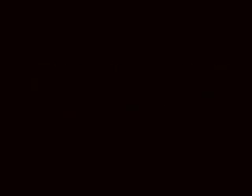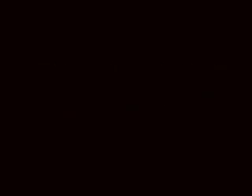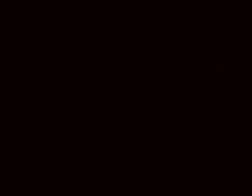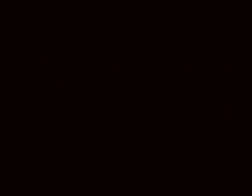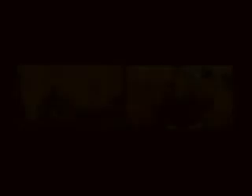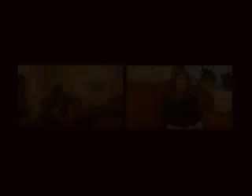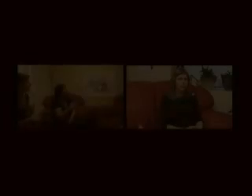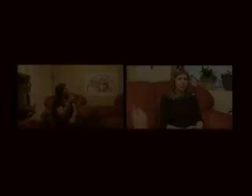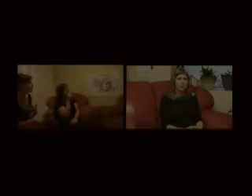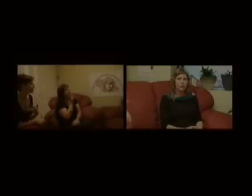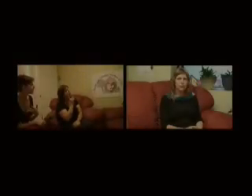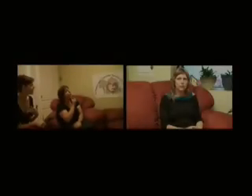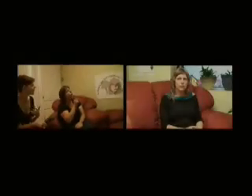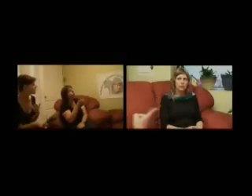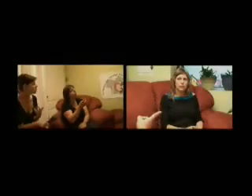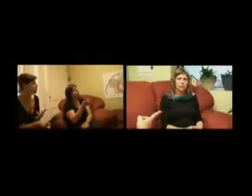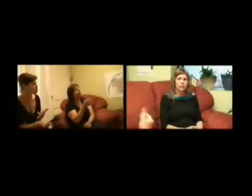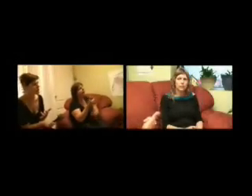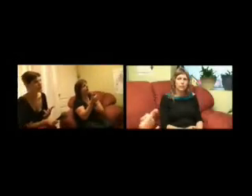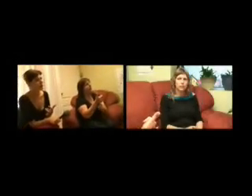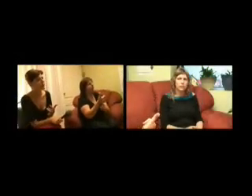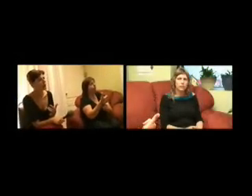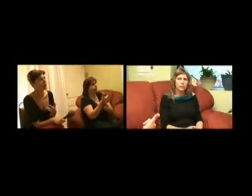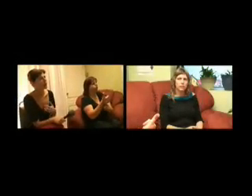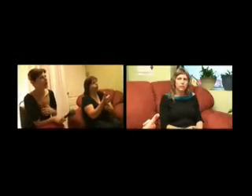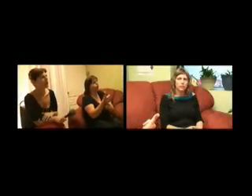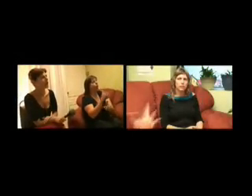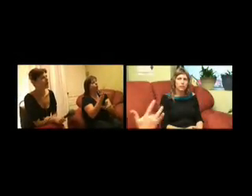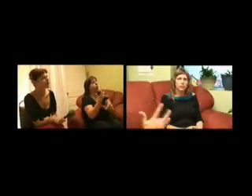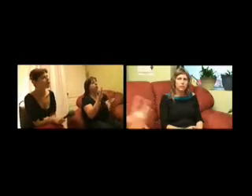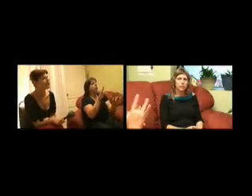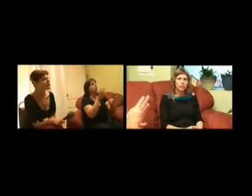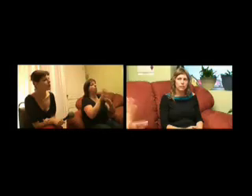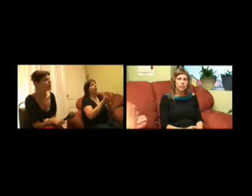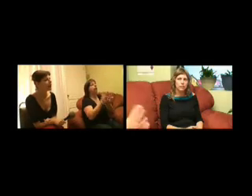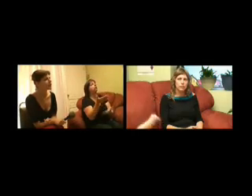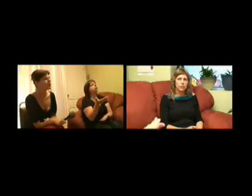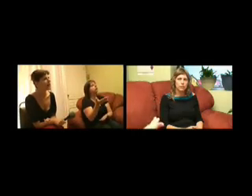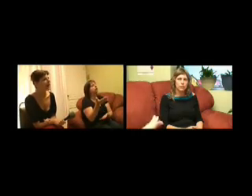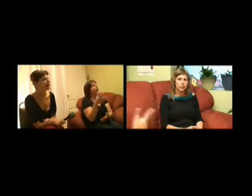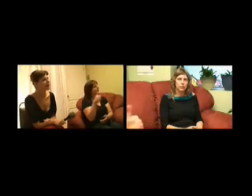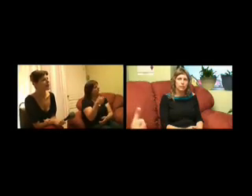Les femmes sourdes qui désirent quitter son conjoint. Est-ce qu'il y a des difficultés particulières?